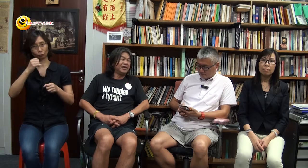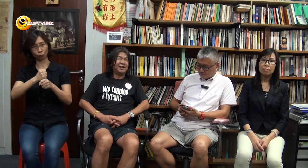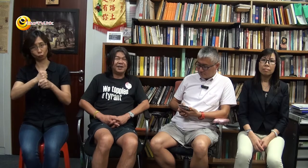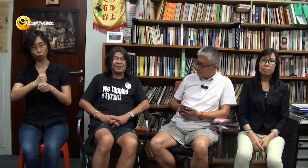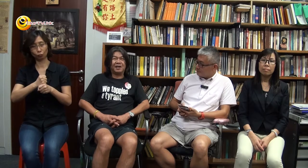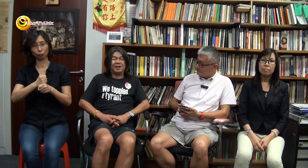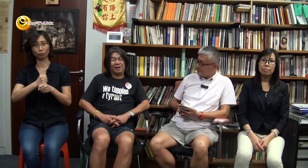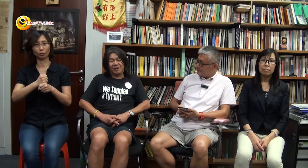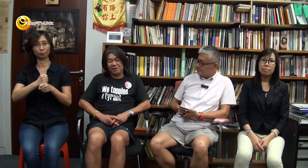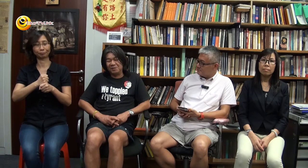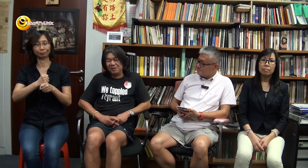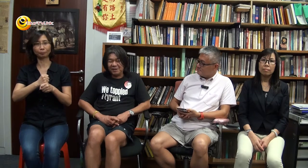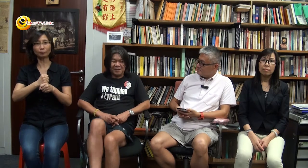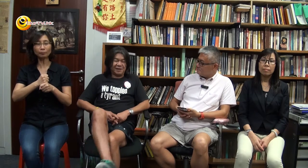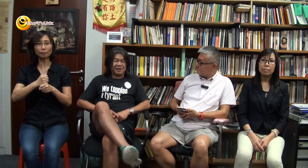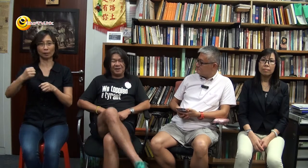佢即係